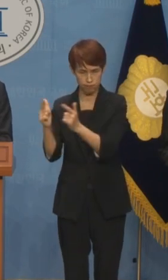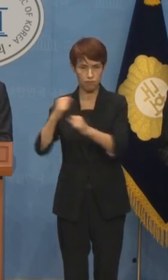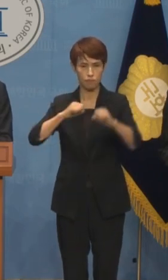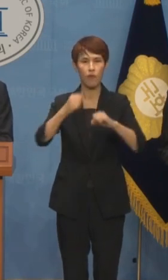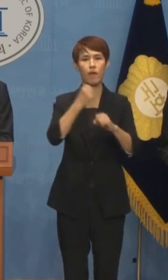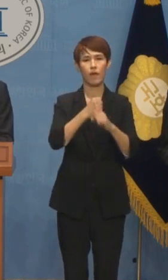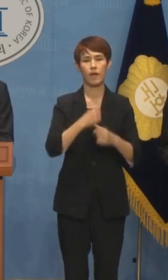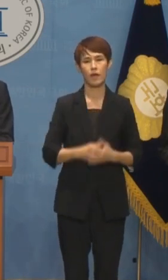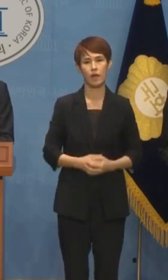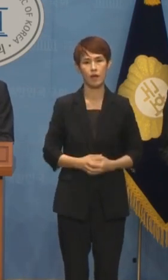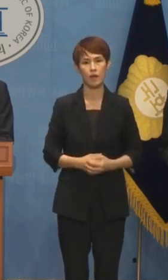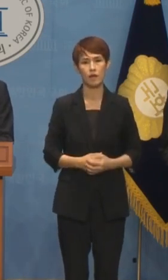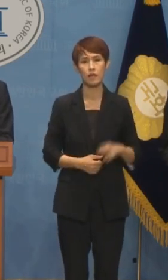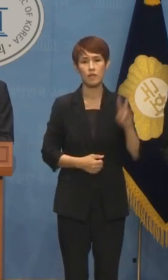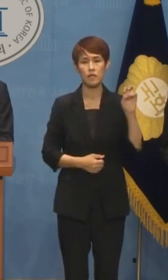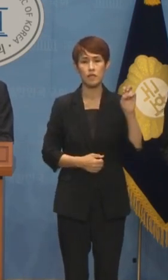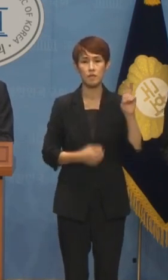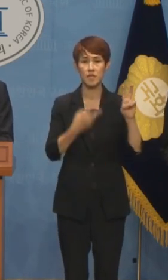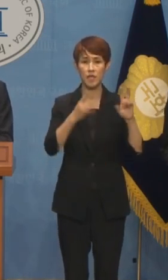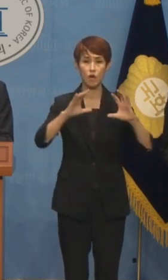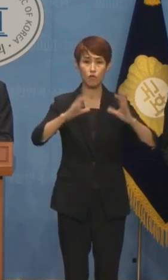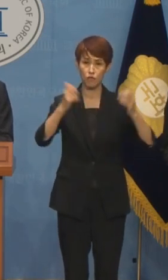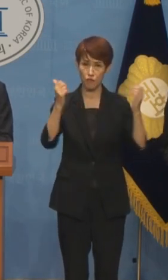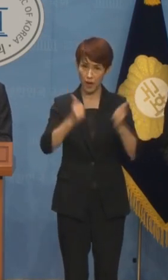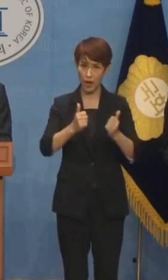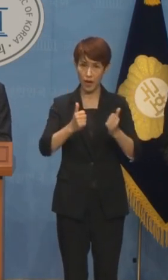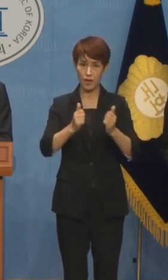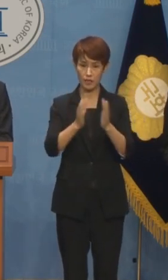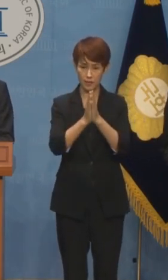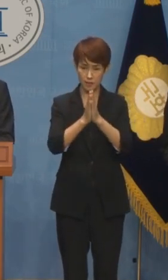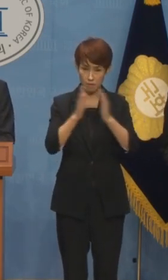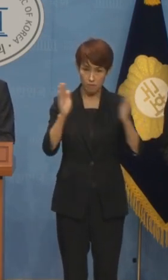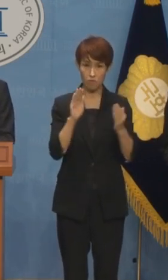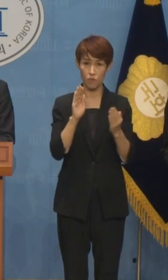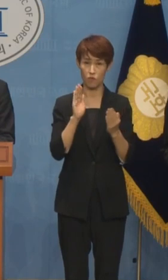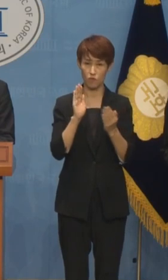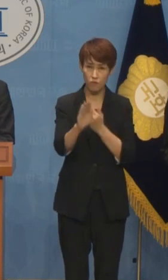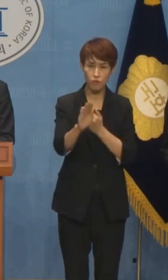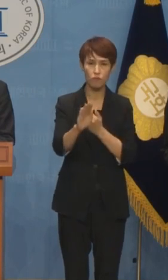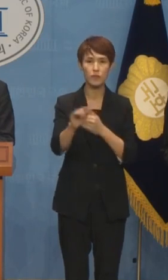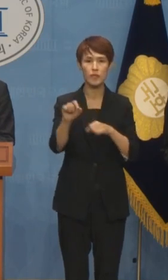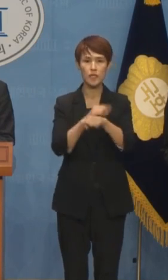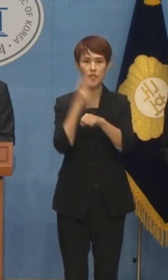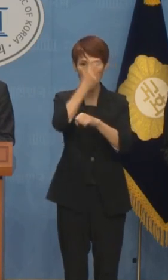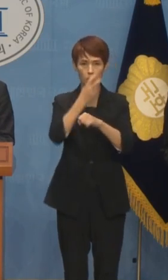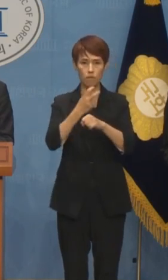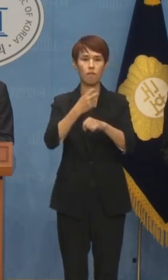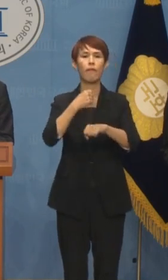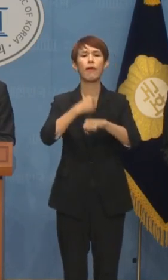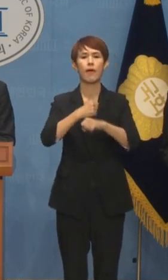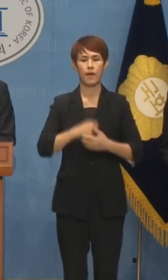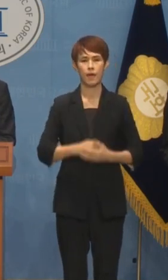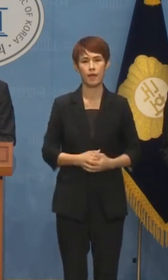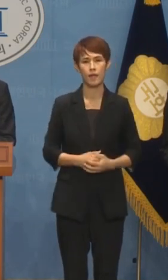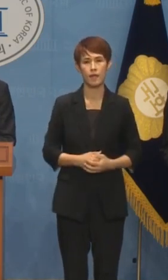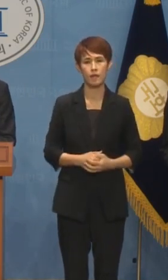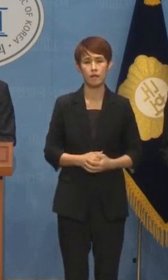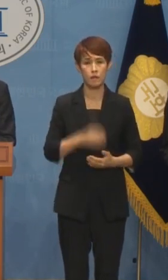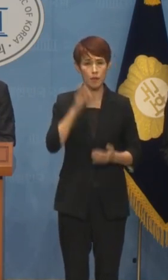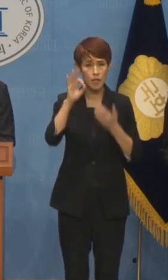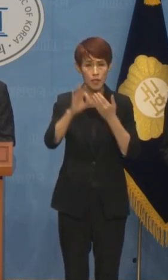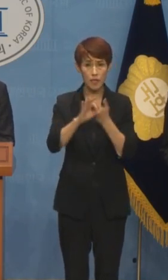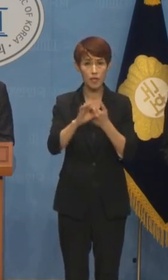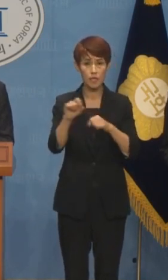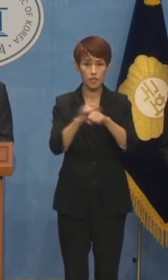강구하겠습니다. 제21대 국회 개원과 동시에 특검 도입도 검토할 것입니다.